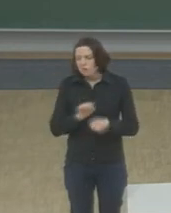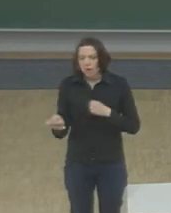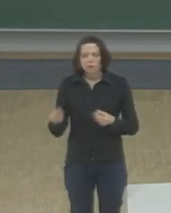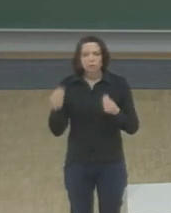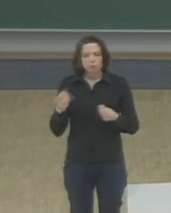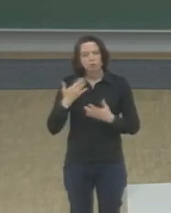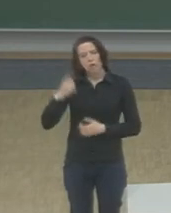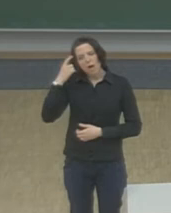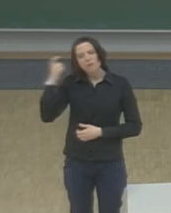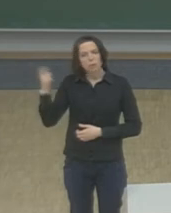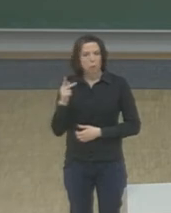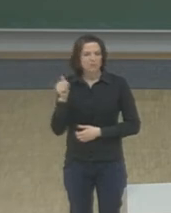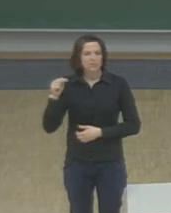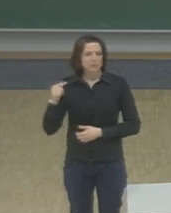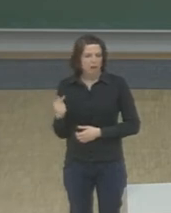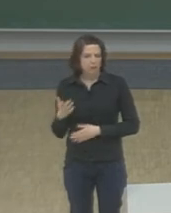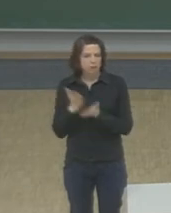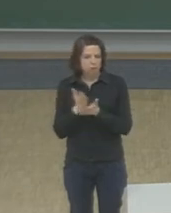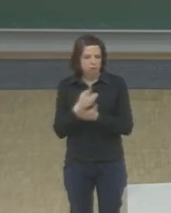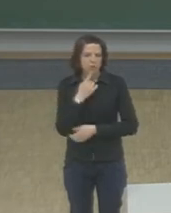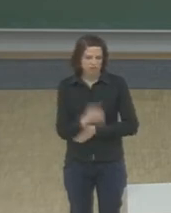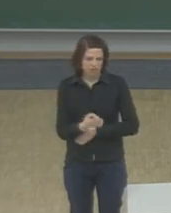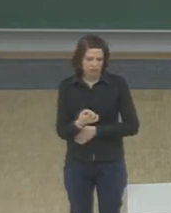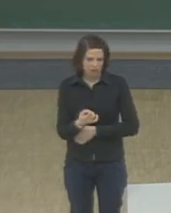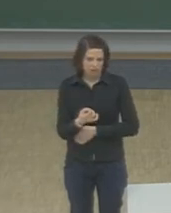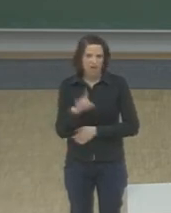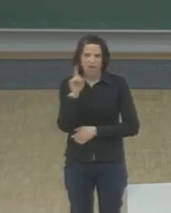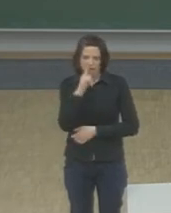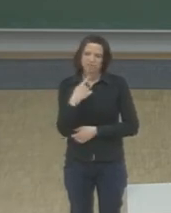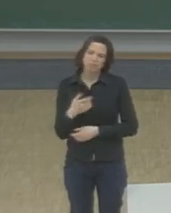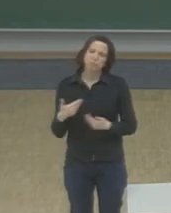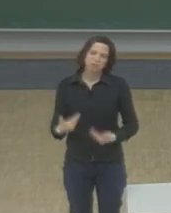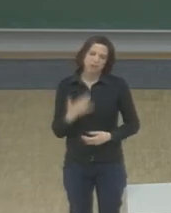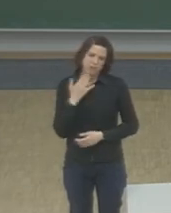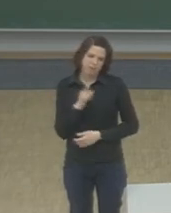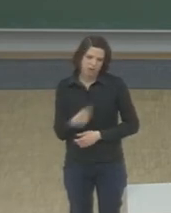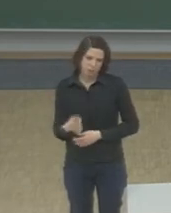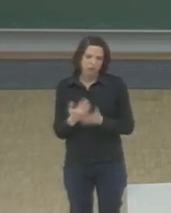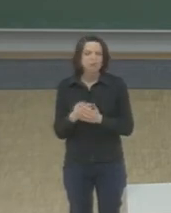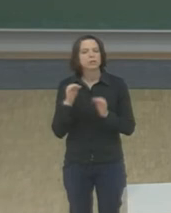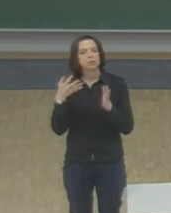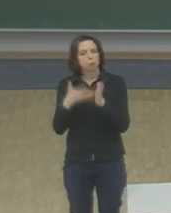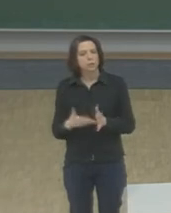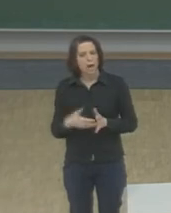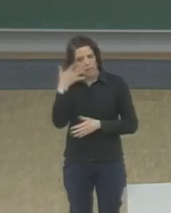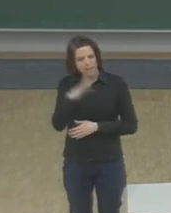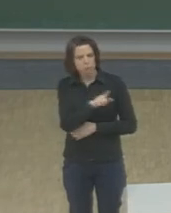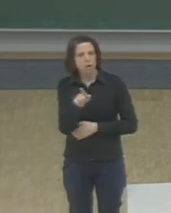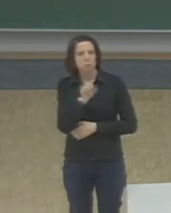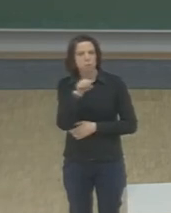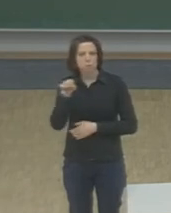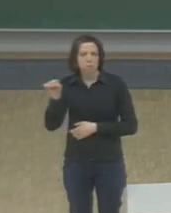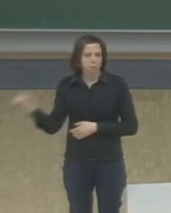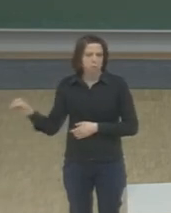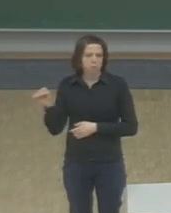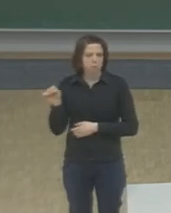Sinne zu bequem, wenn man die gutachterlichen Äußerungen der Experten einfach nur gläubig vernehme, ohne sie begreifen zu